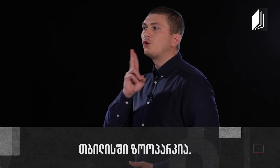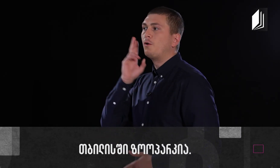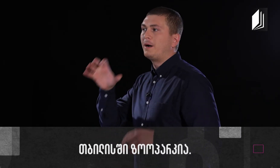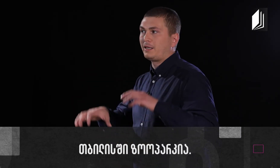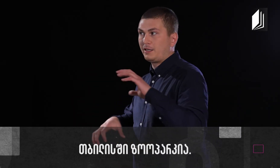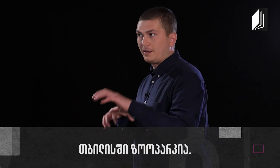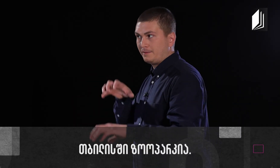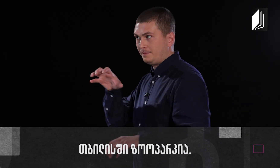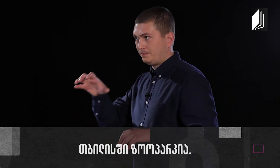ზოოპარკია.